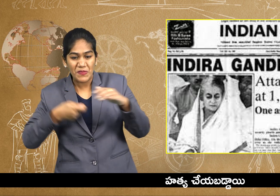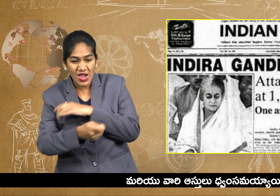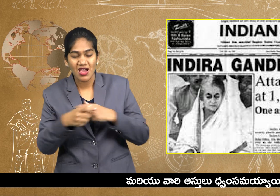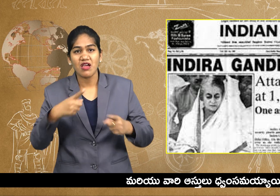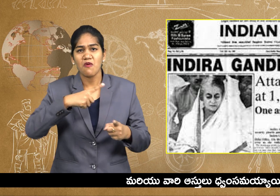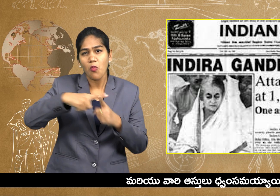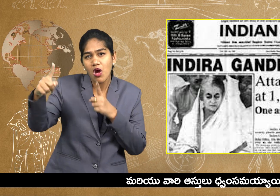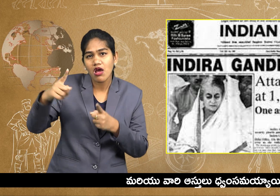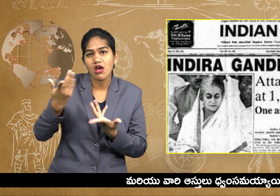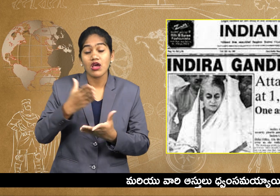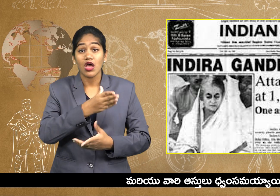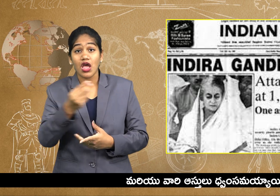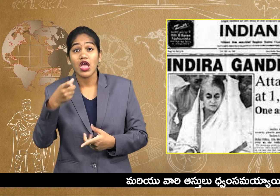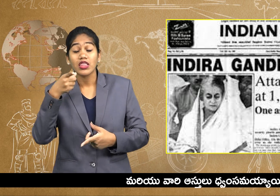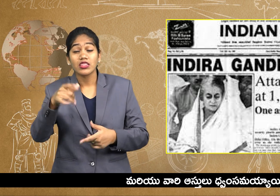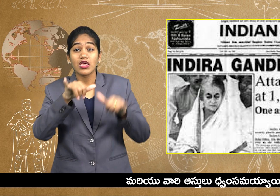వారి ఆస్తులు ధ్వంసమయ్యాయి.